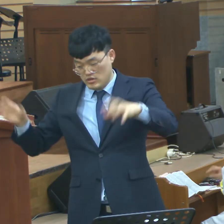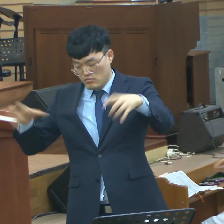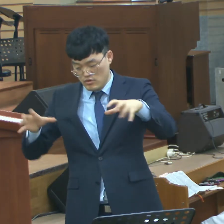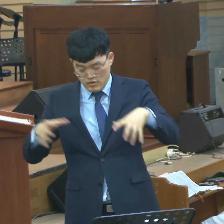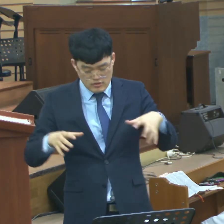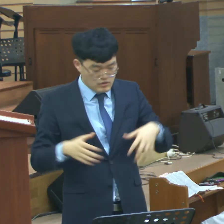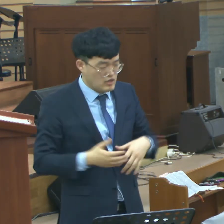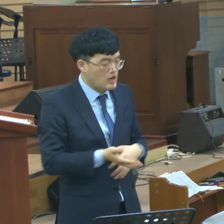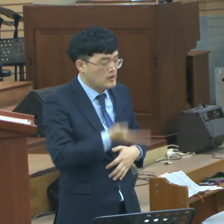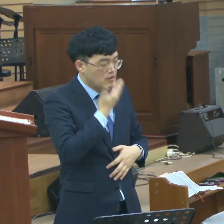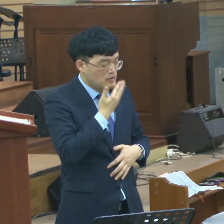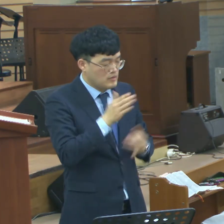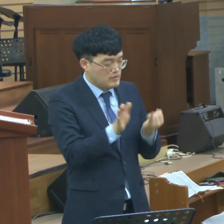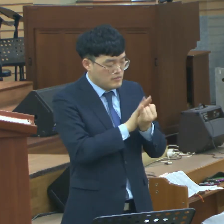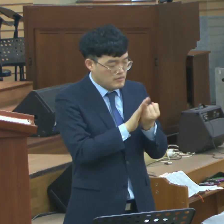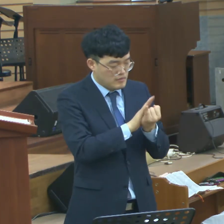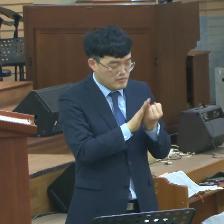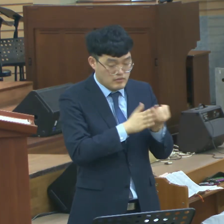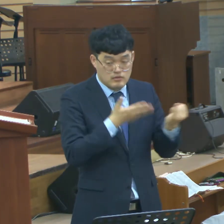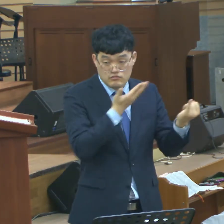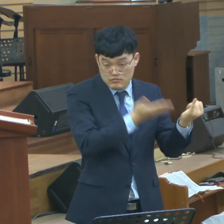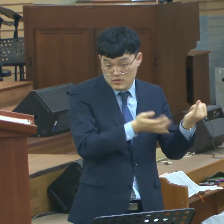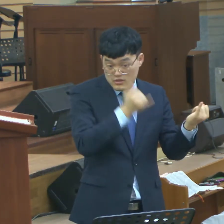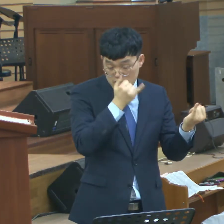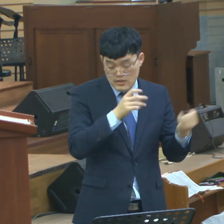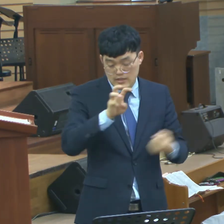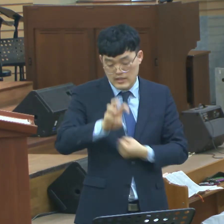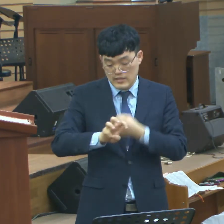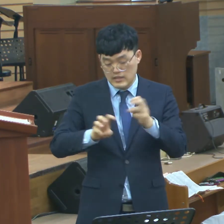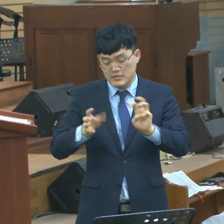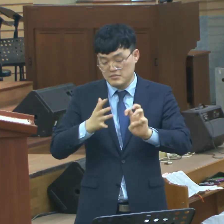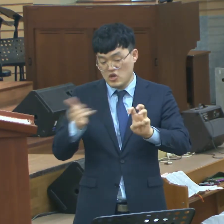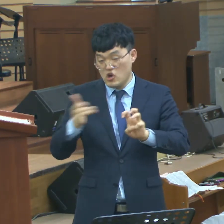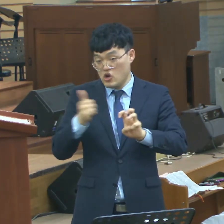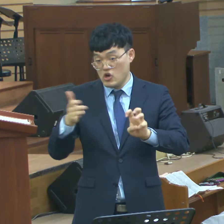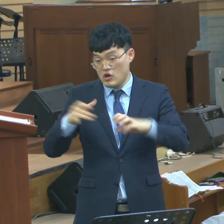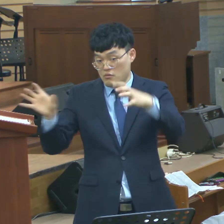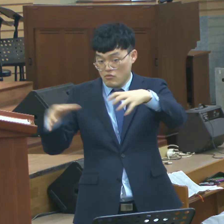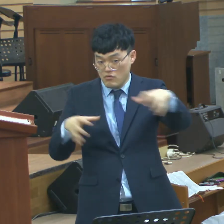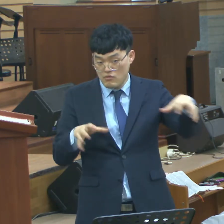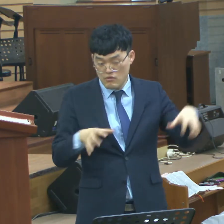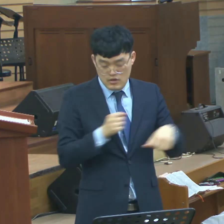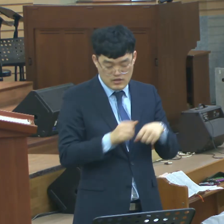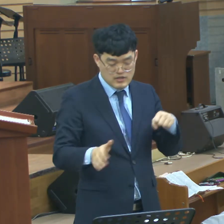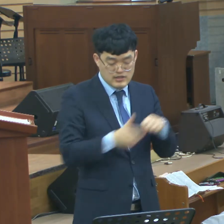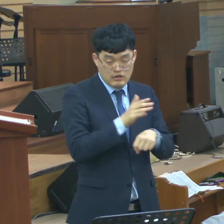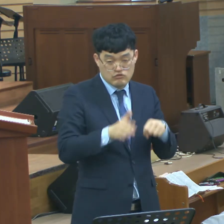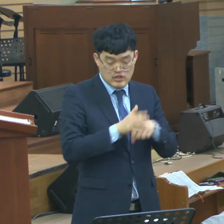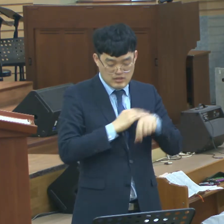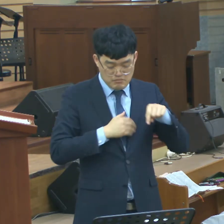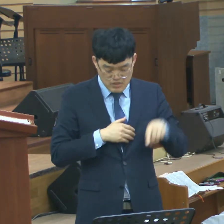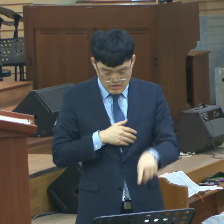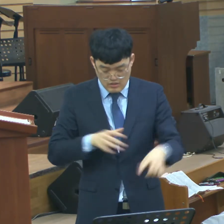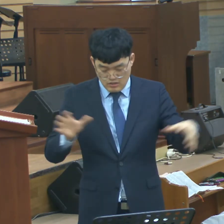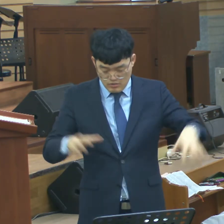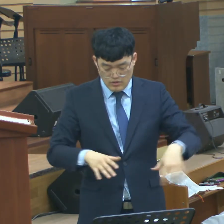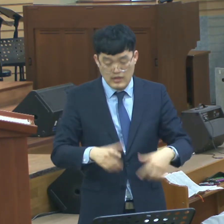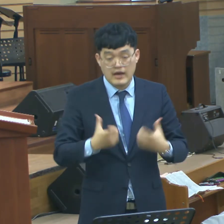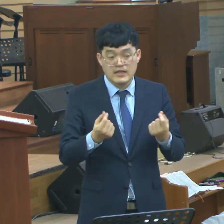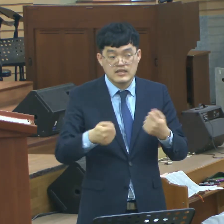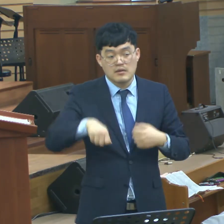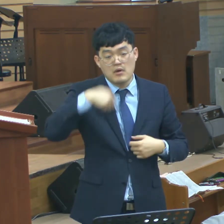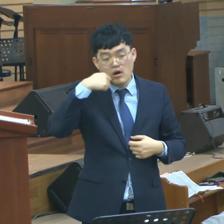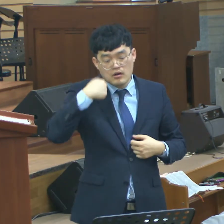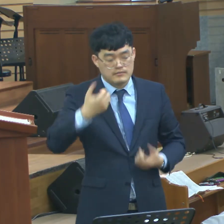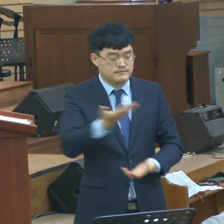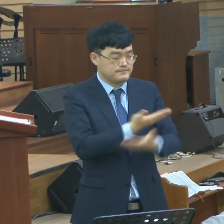이제 음식을 장문했는데 저도 오라 그래서 한 30여 명 모여 있는 탁구장 밑에 경로당에 다 모여서 식사를 했어요.